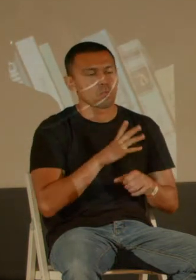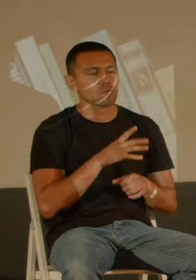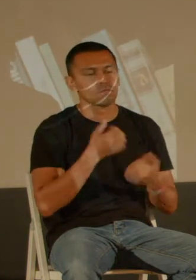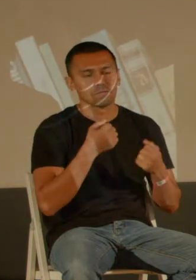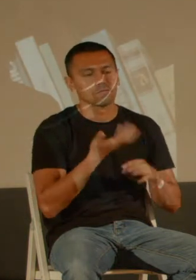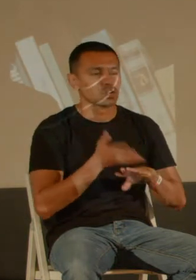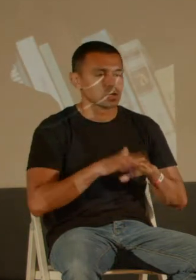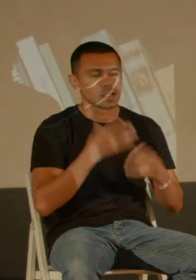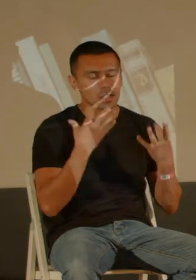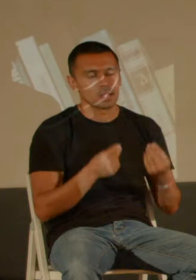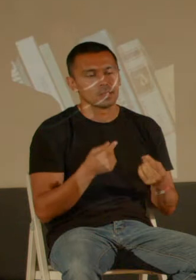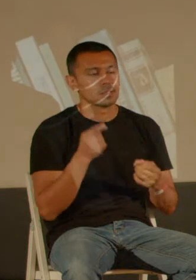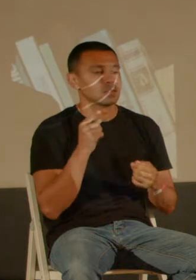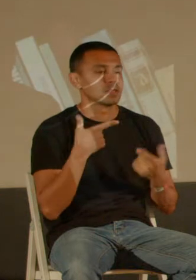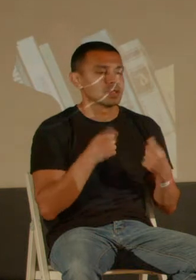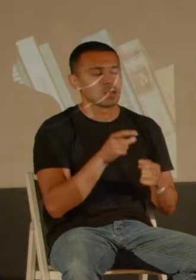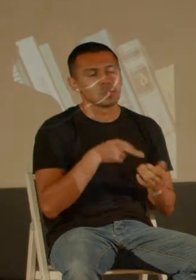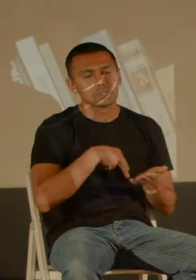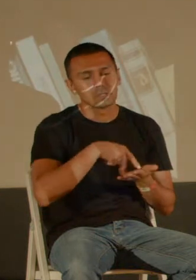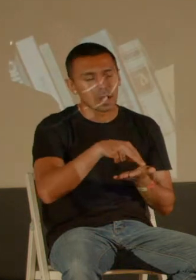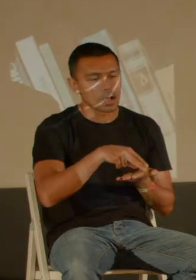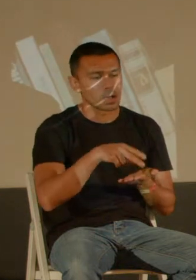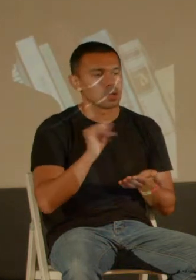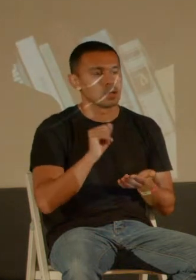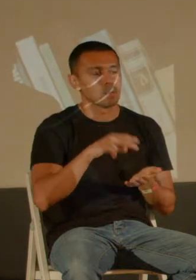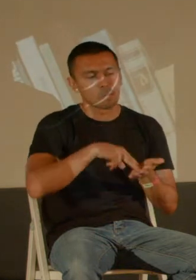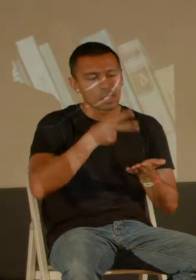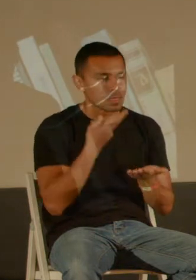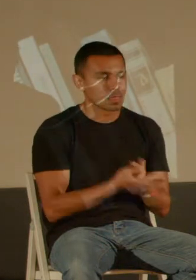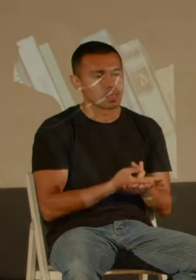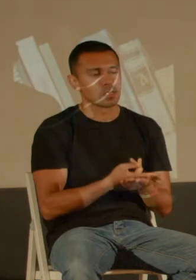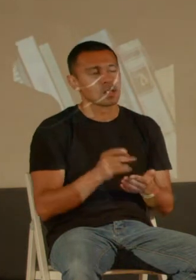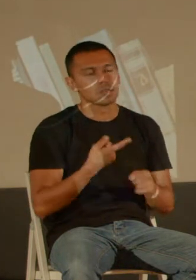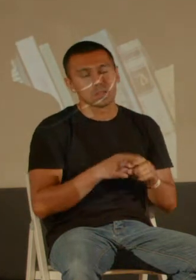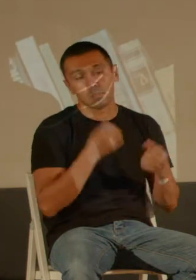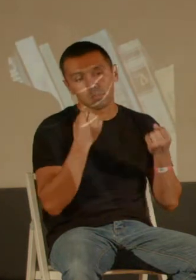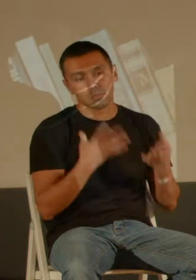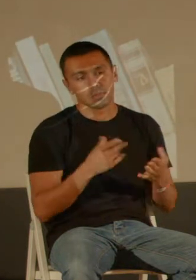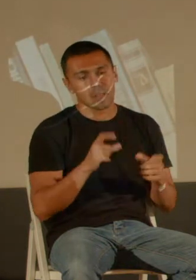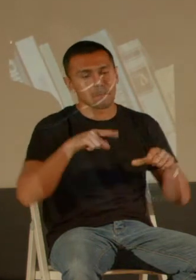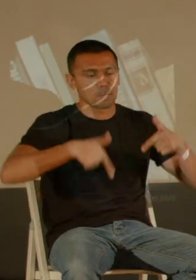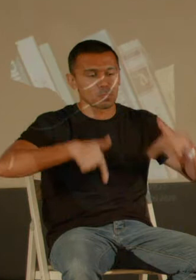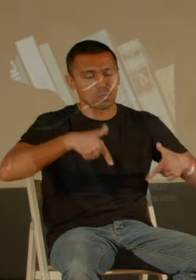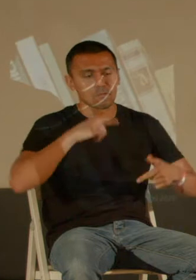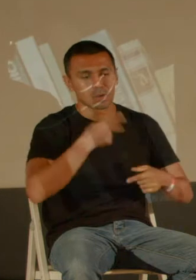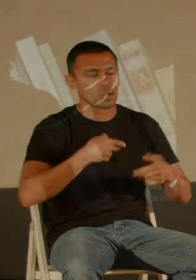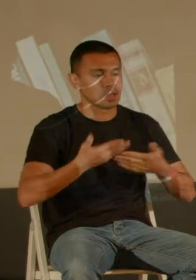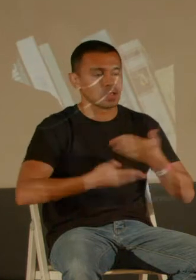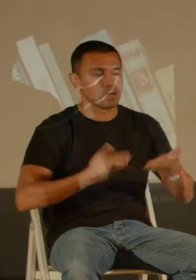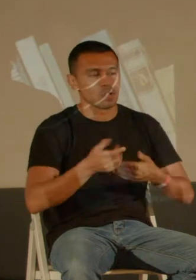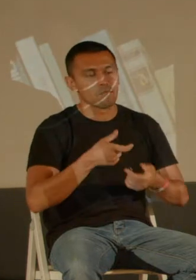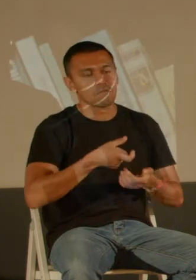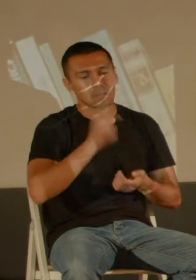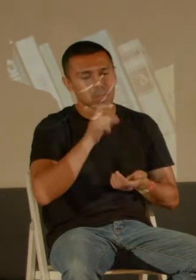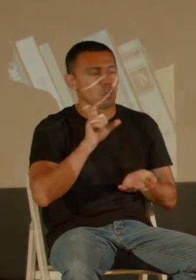день. Десь там йшла, підвернула ногу. Але це ж просто на підборах тяжко йти, вона випила бокал,